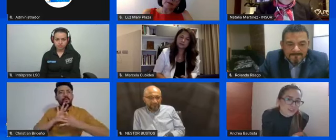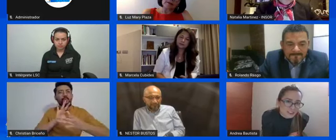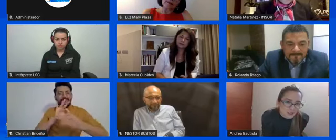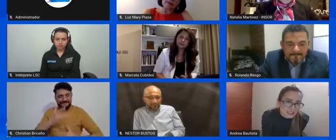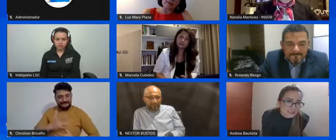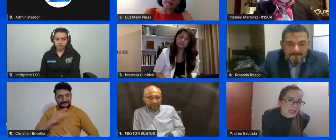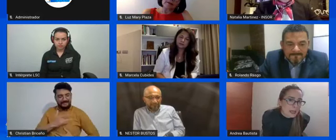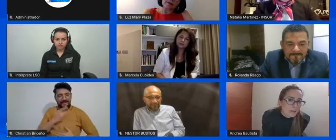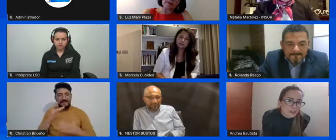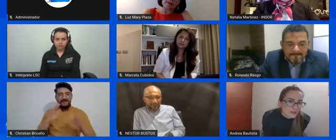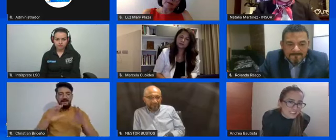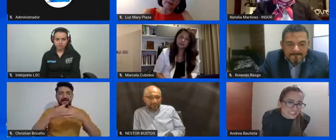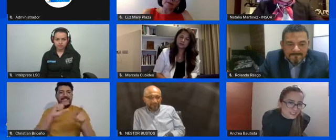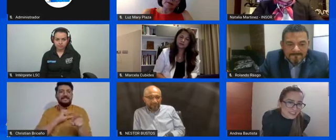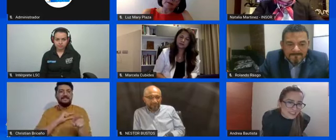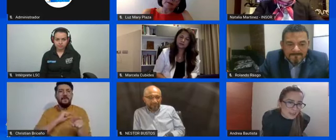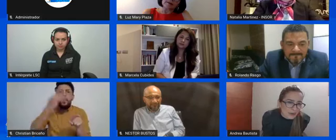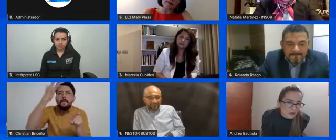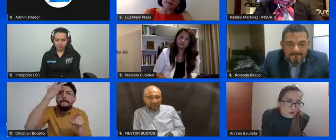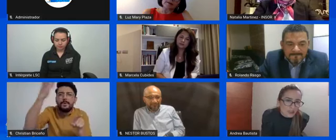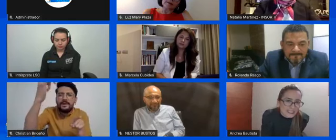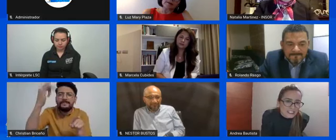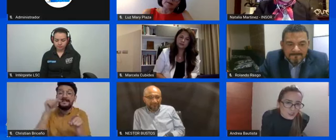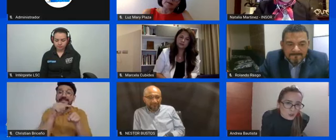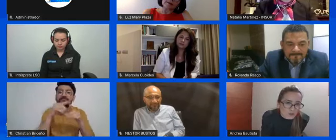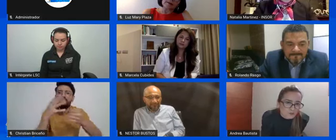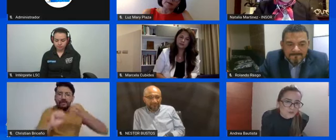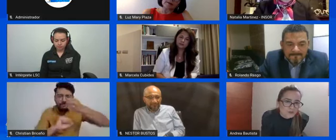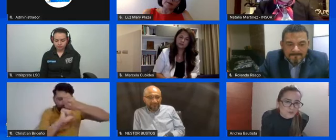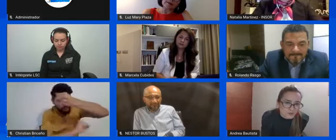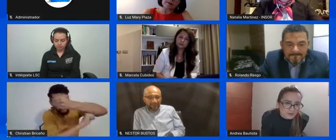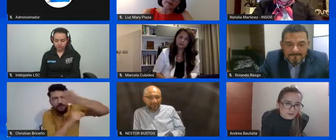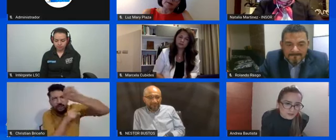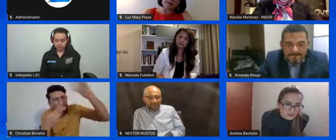dedicaré a otras cosas, pero no tanto trabajar de la mano con el INSOR.